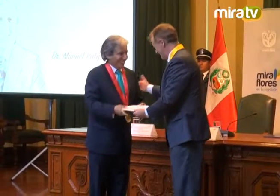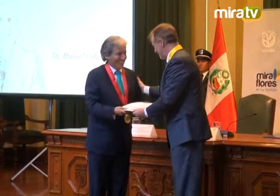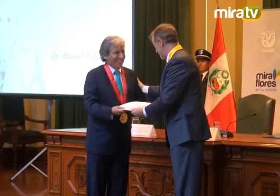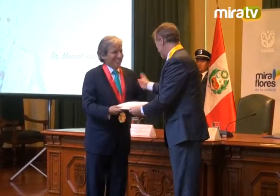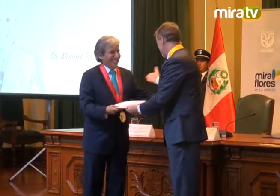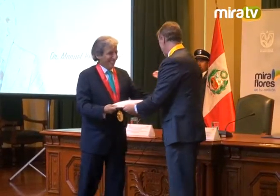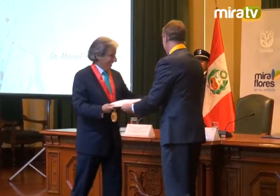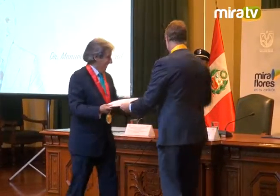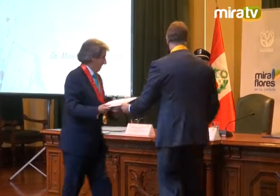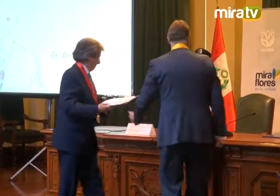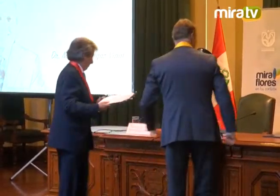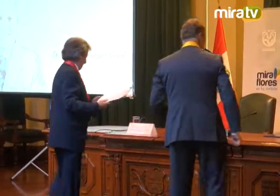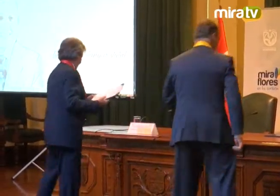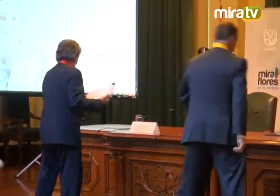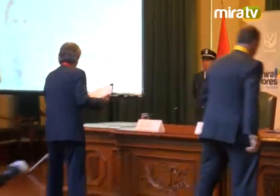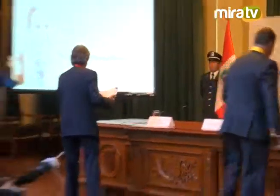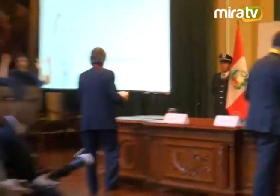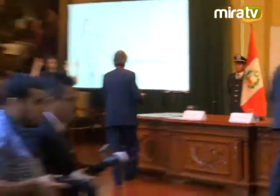Felicitaciones.